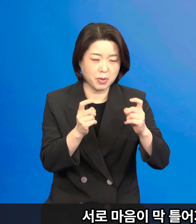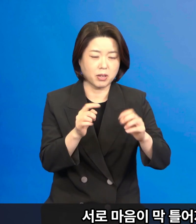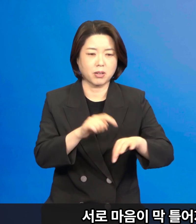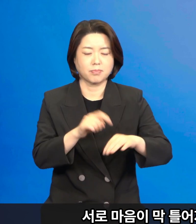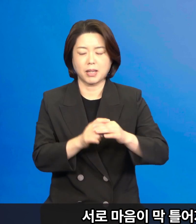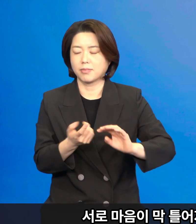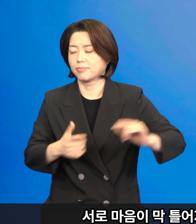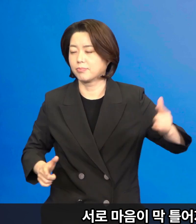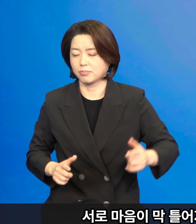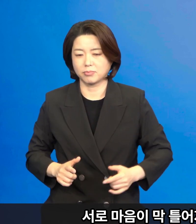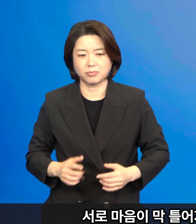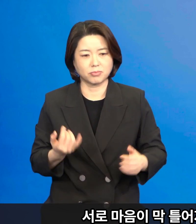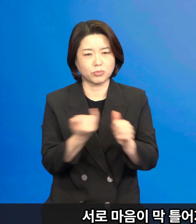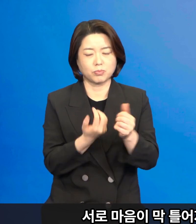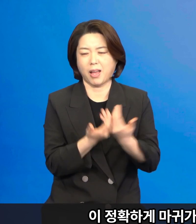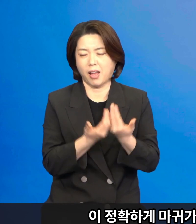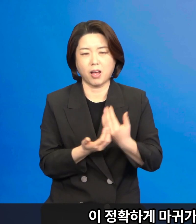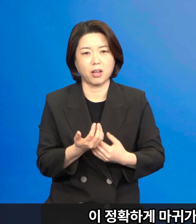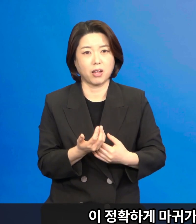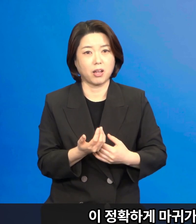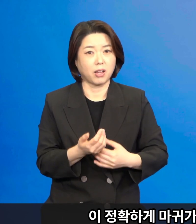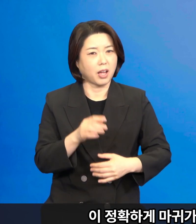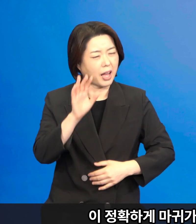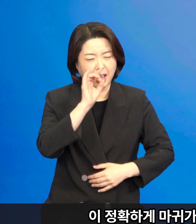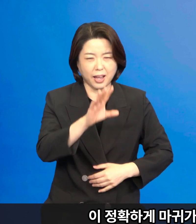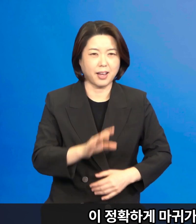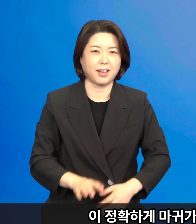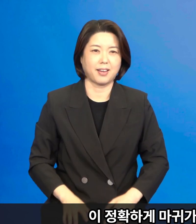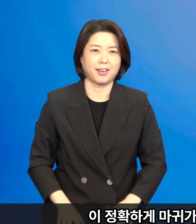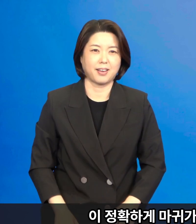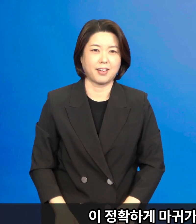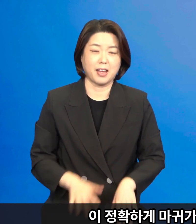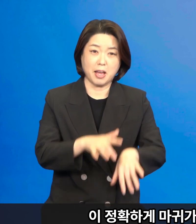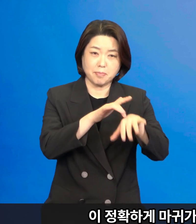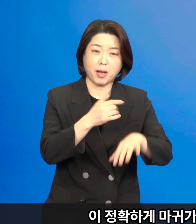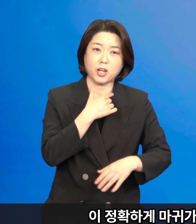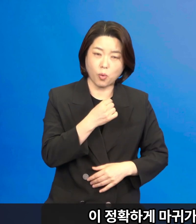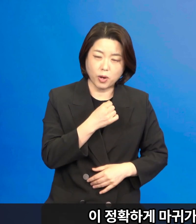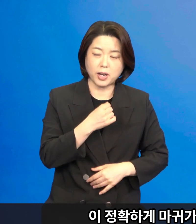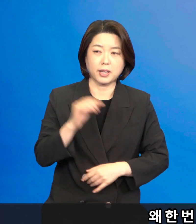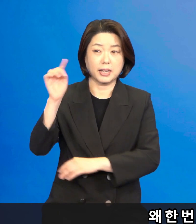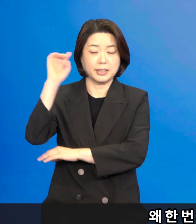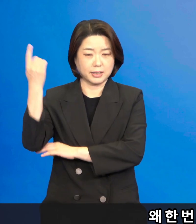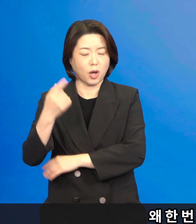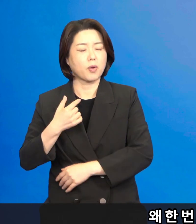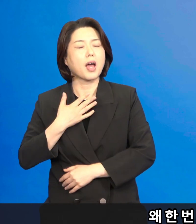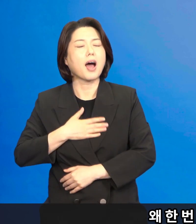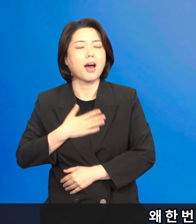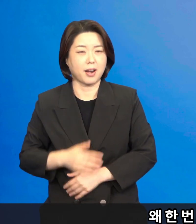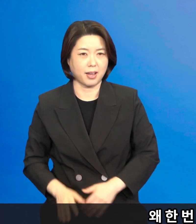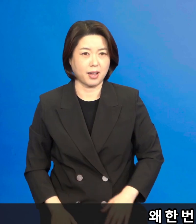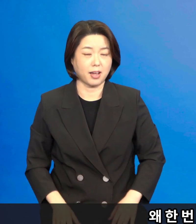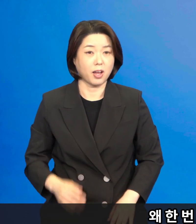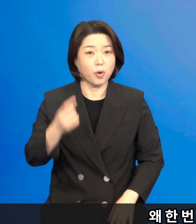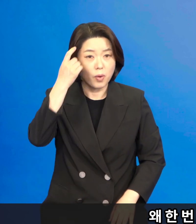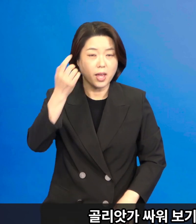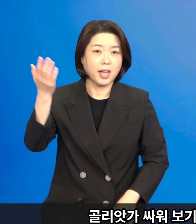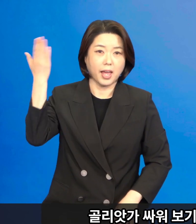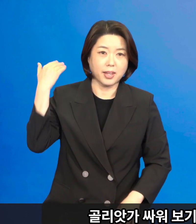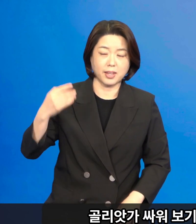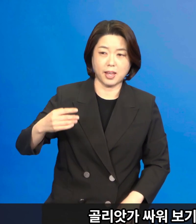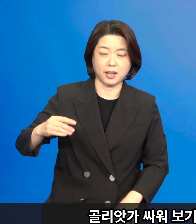부부 사이에도 틀어지거든요. 이 정확하게 마귀가 원하는 것을 다윗은 알고 있죠. 왜 한번 엘리압 형에